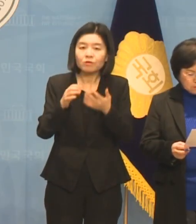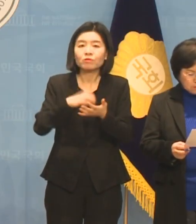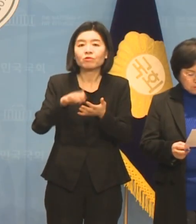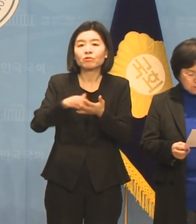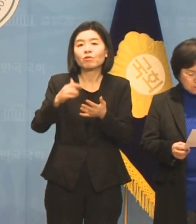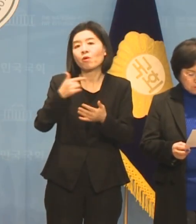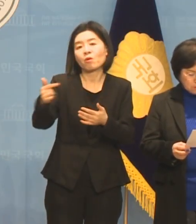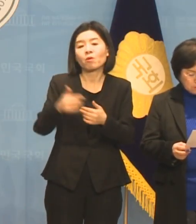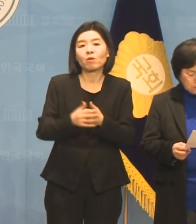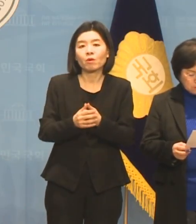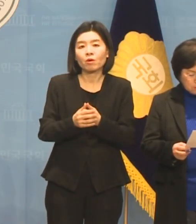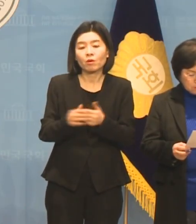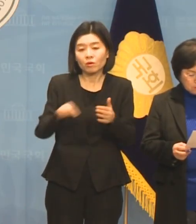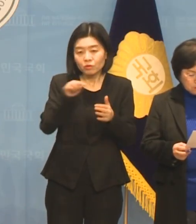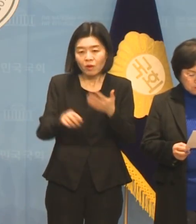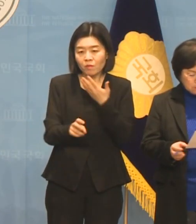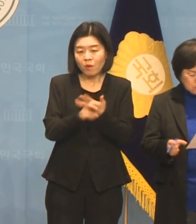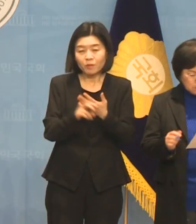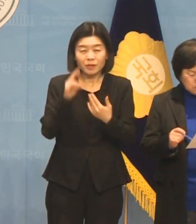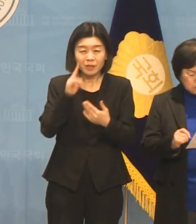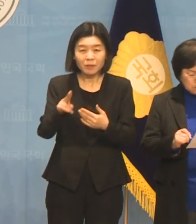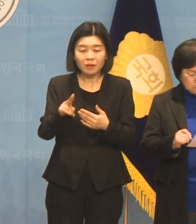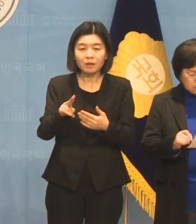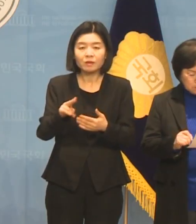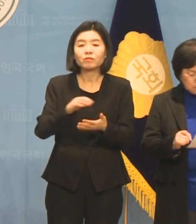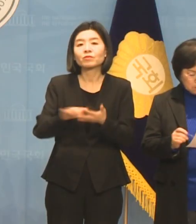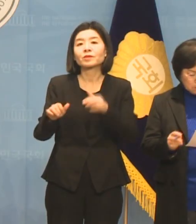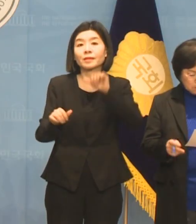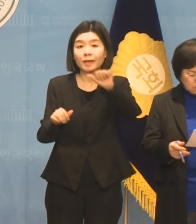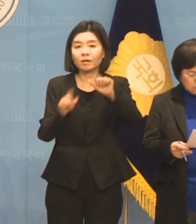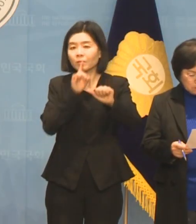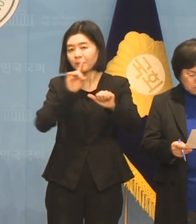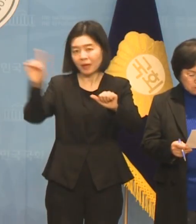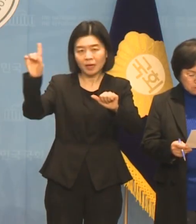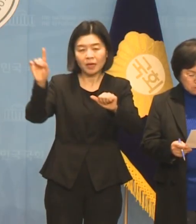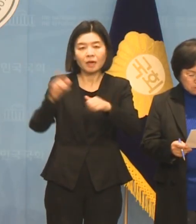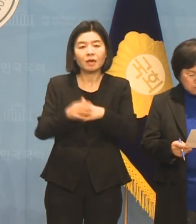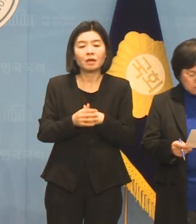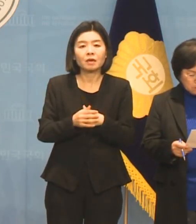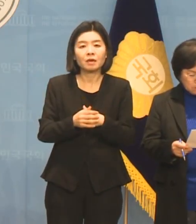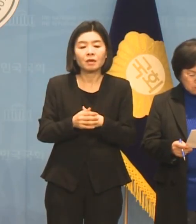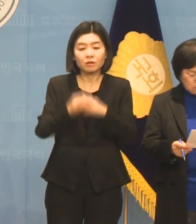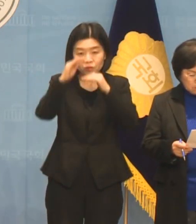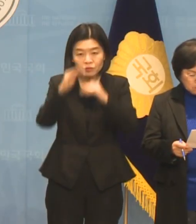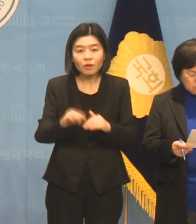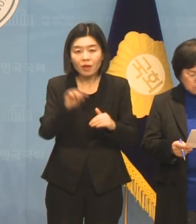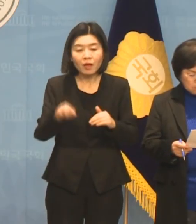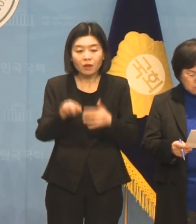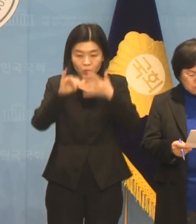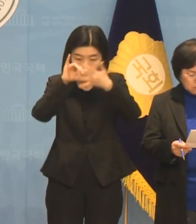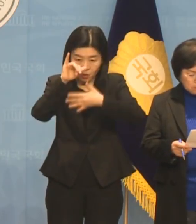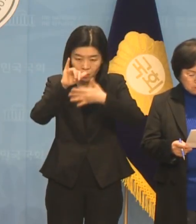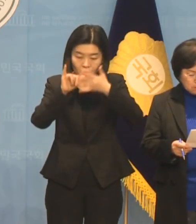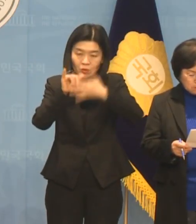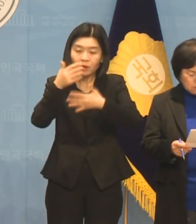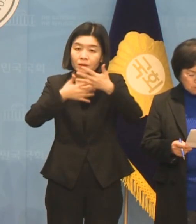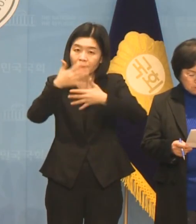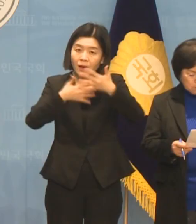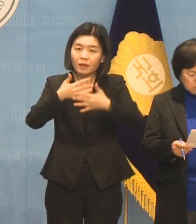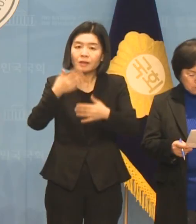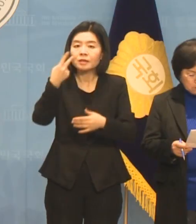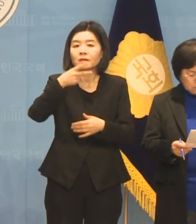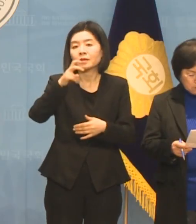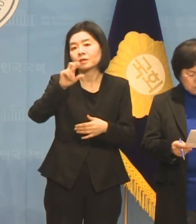확인되었습니다. 그중 위반 정도가 심한 5건을 신고 조치하였으며 이 5건 동영상은